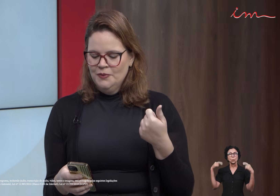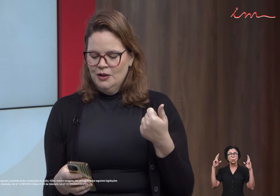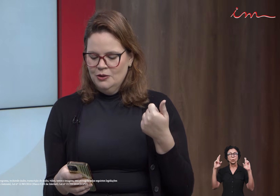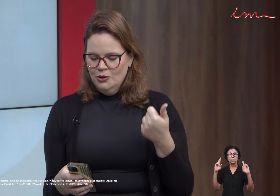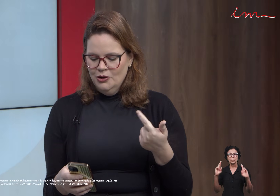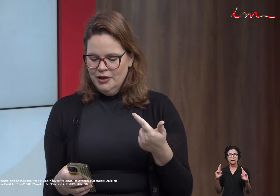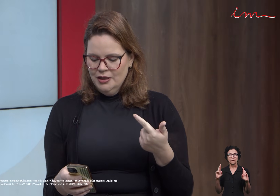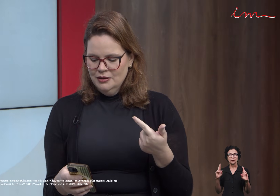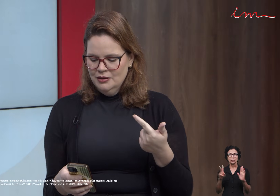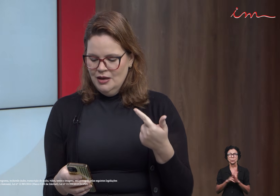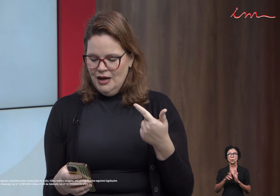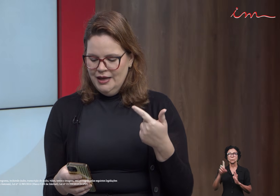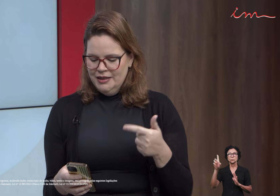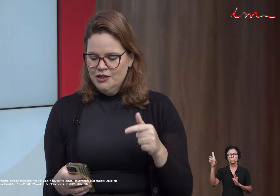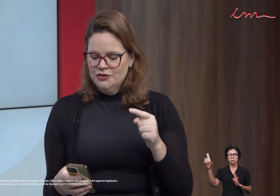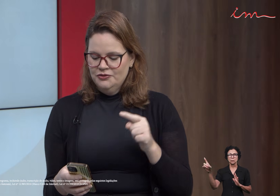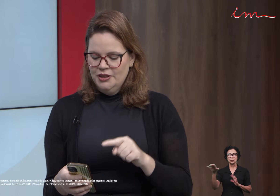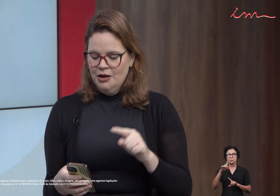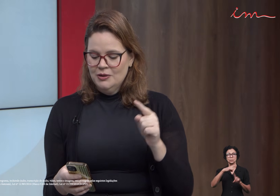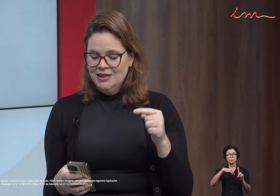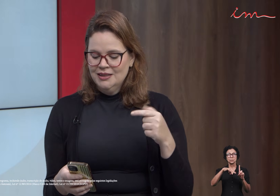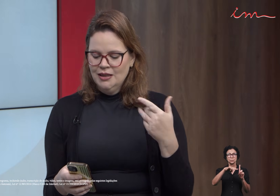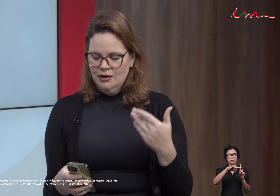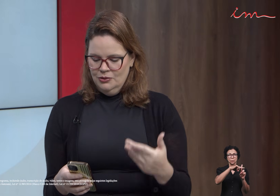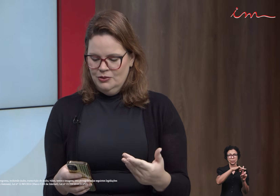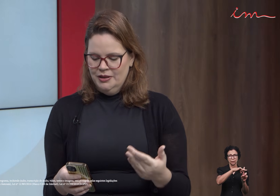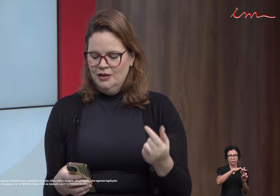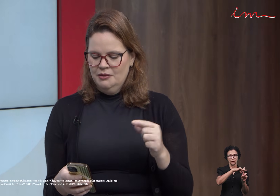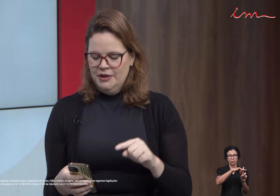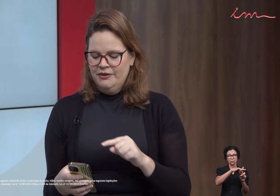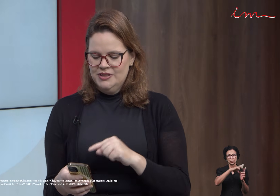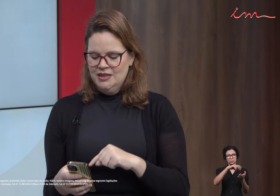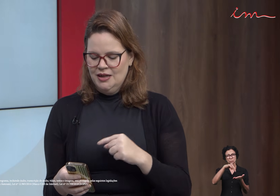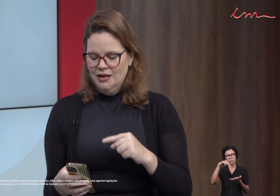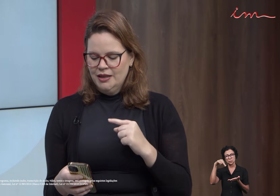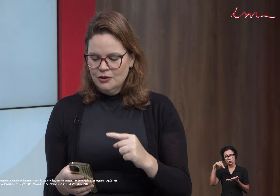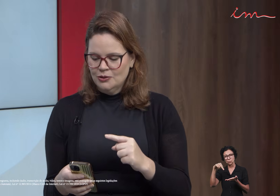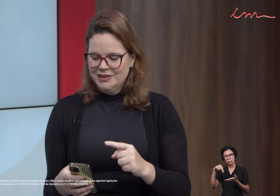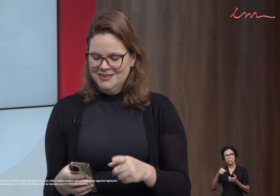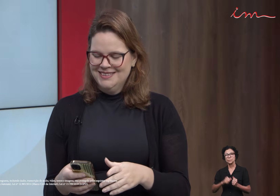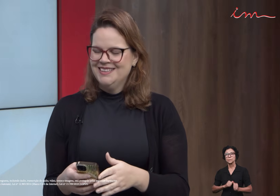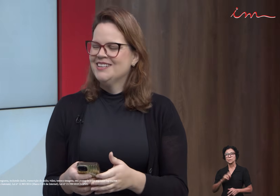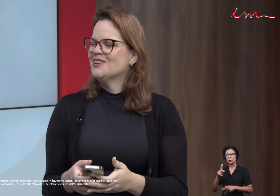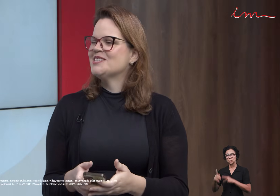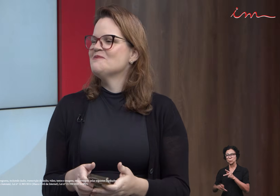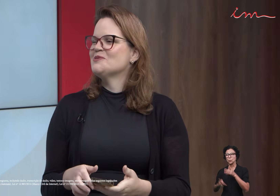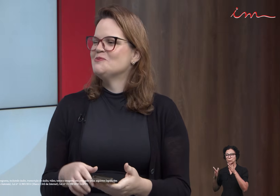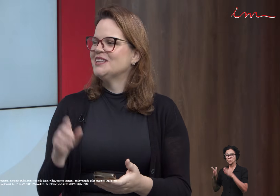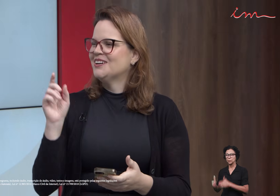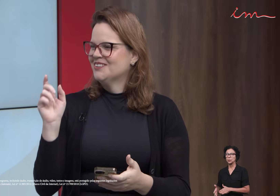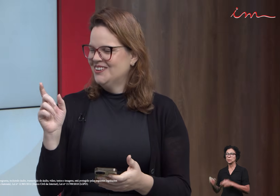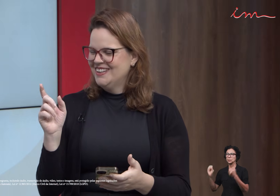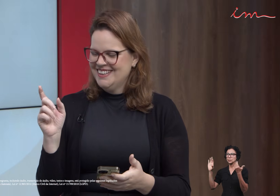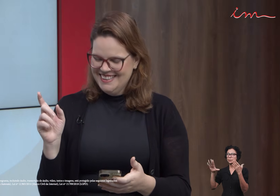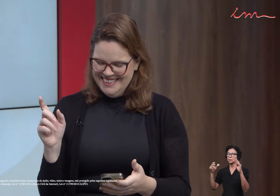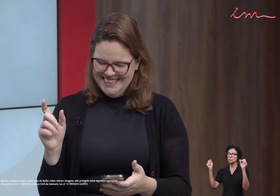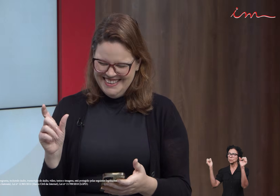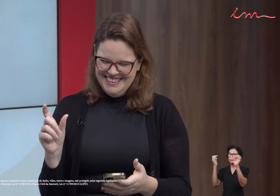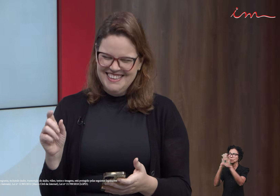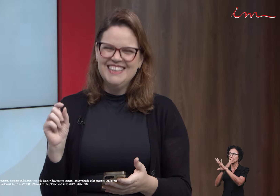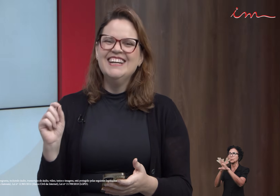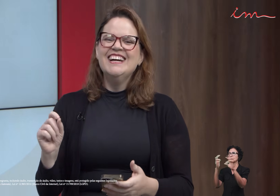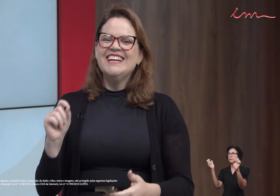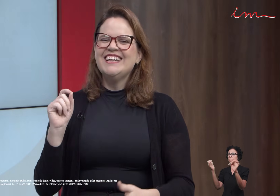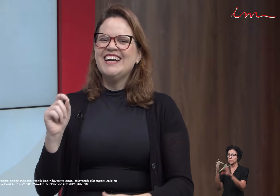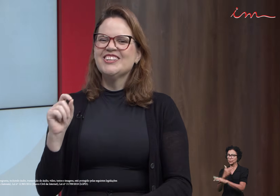ressurgiu. Glória, a igreja fiel canta a glória, em breve estará lá na glória. Isso. Nós temos muita glória, Muita